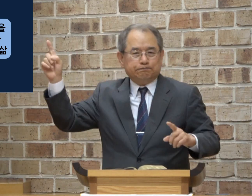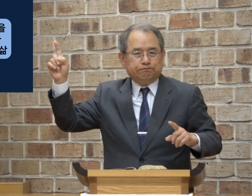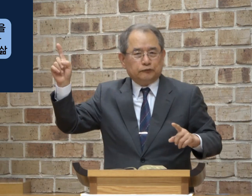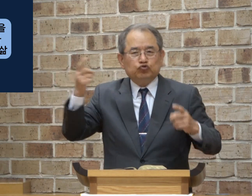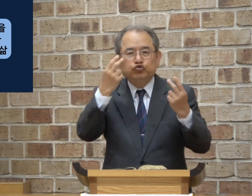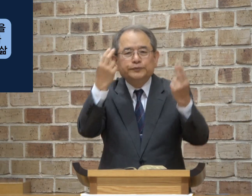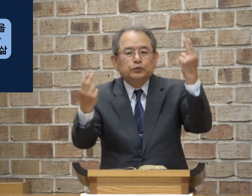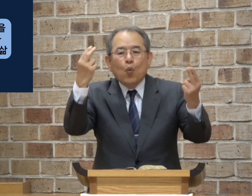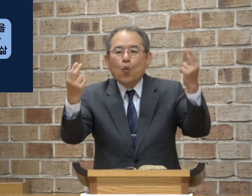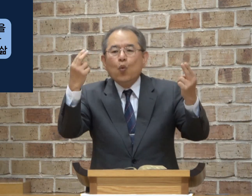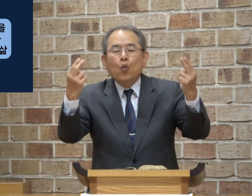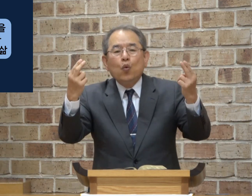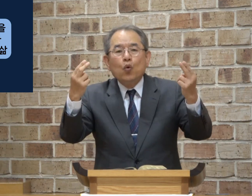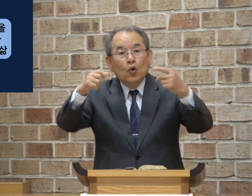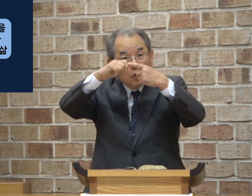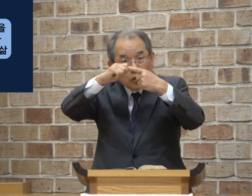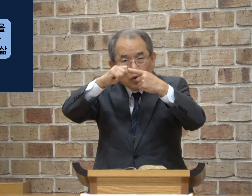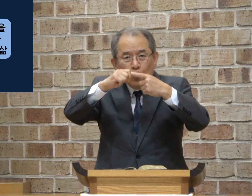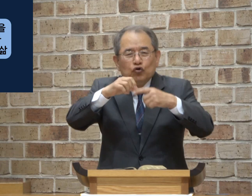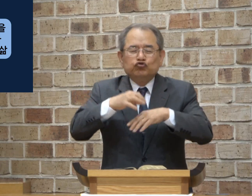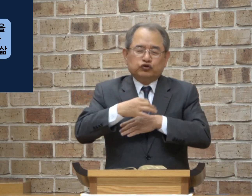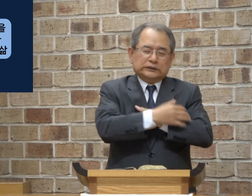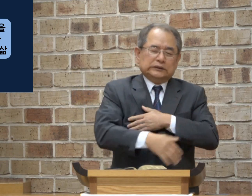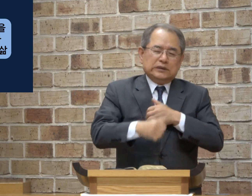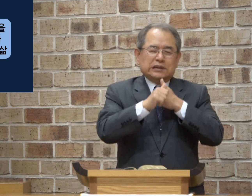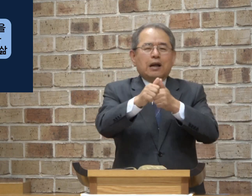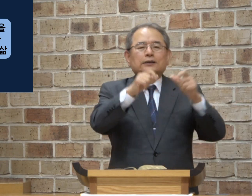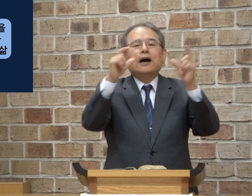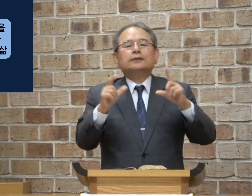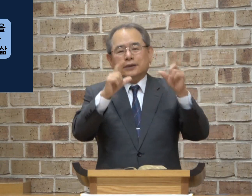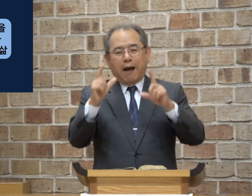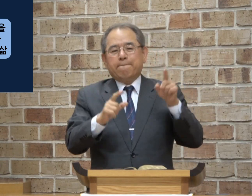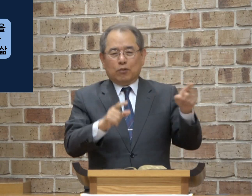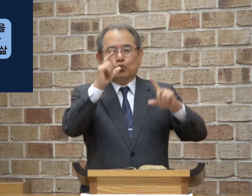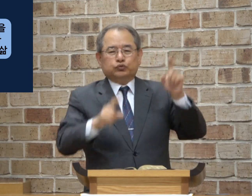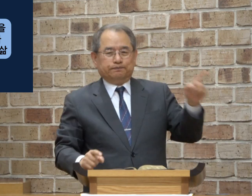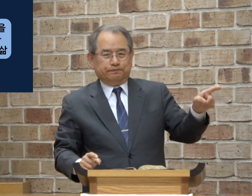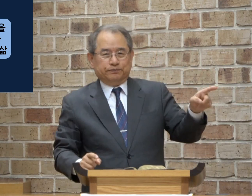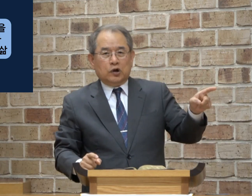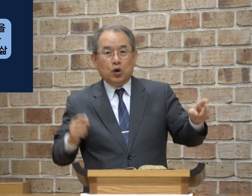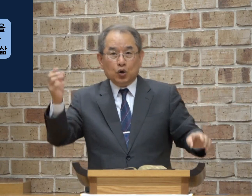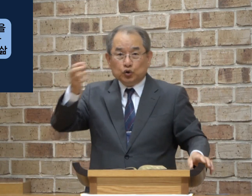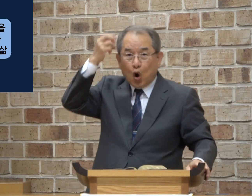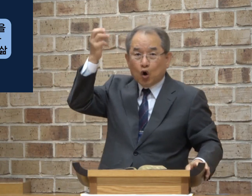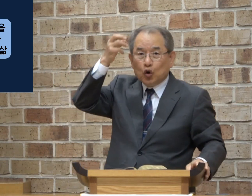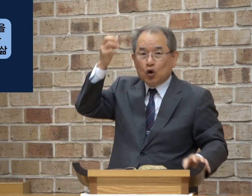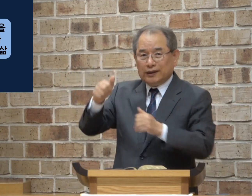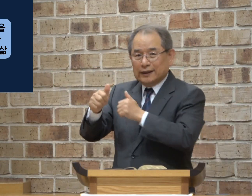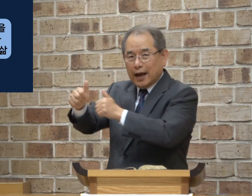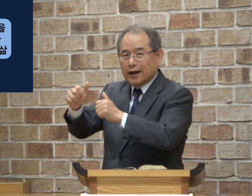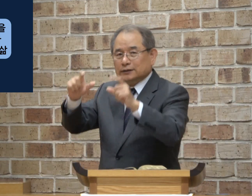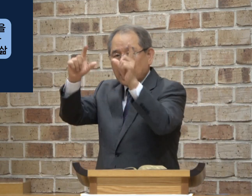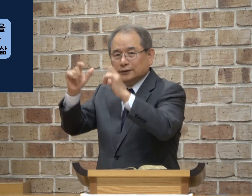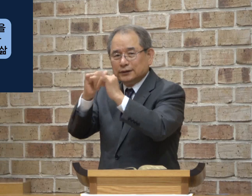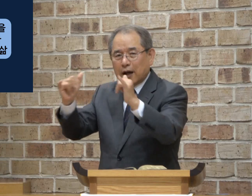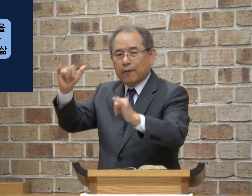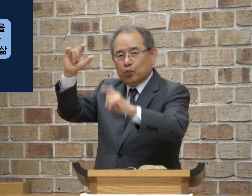오늘 말씀에 비교를 해봅시다. 육신을 따라 사는 삶과 성령을 따라 사는